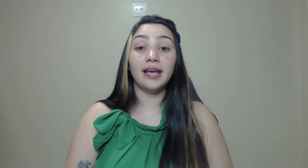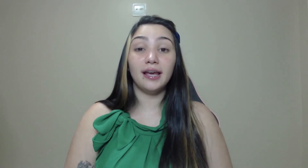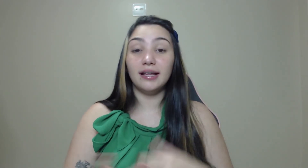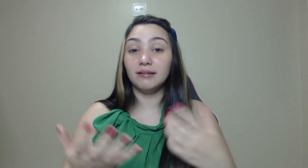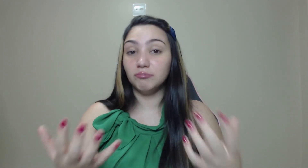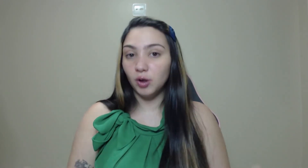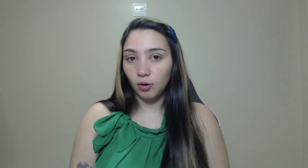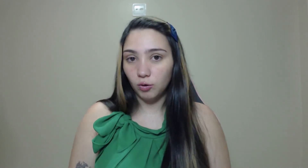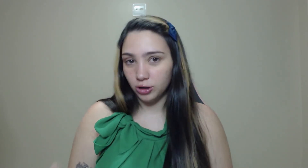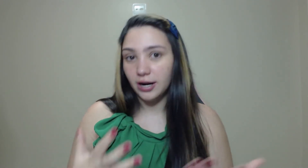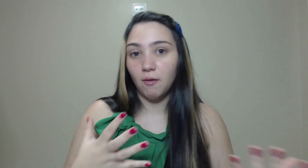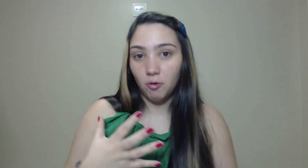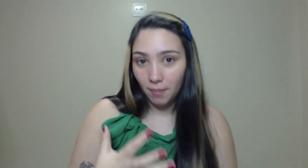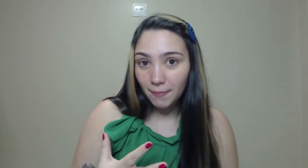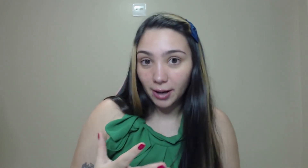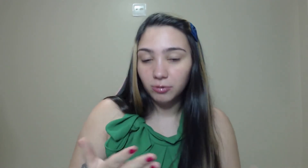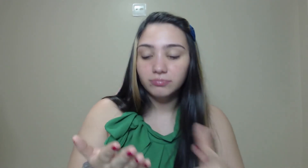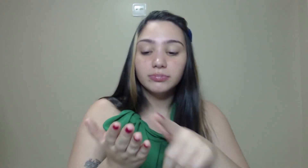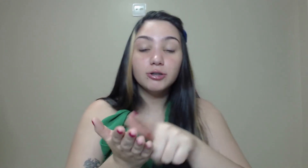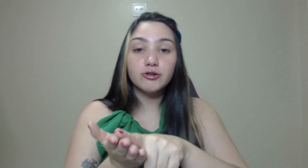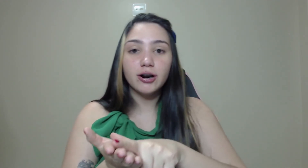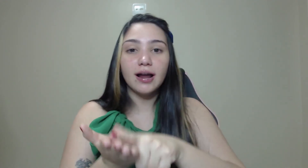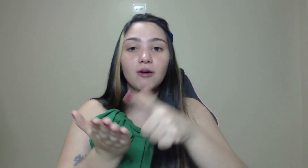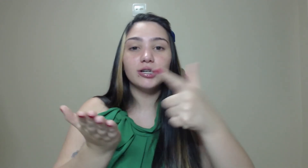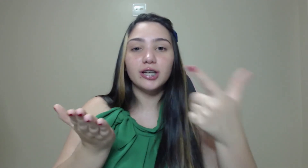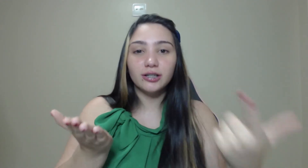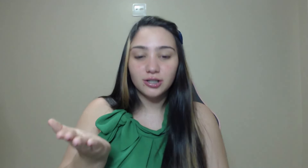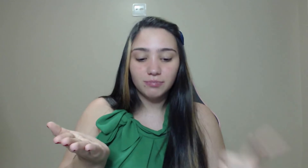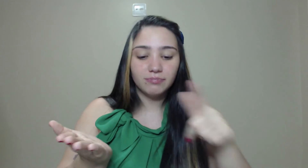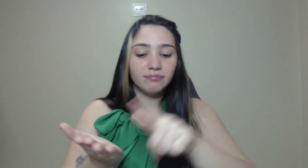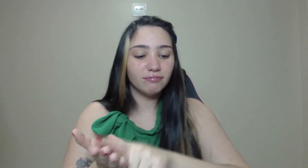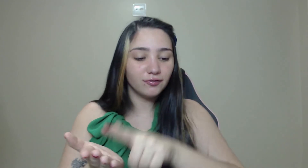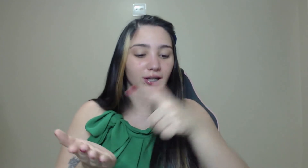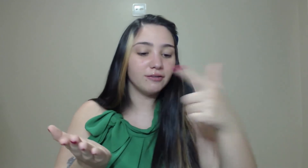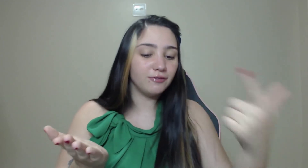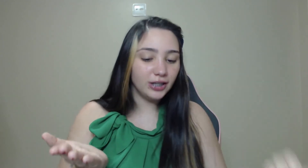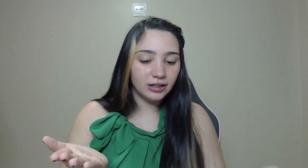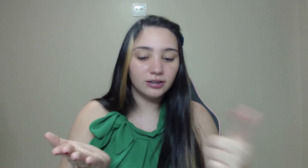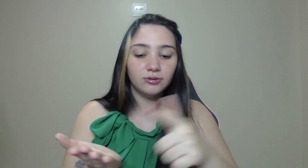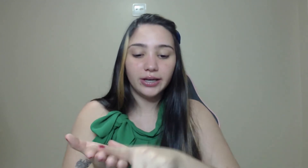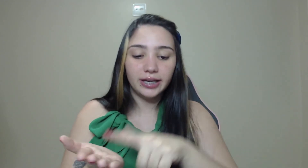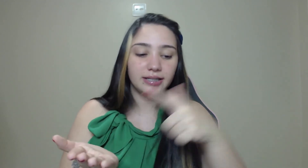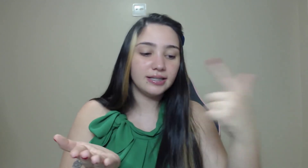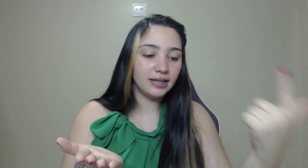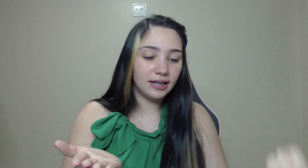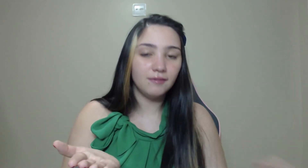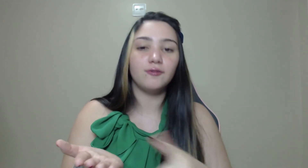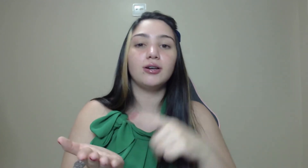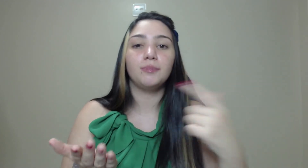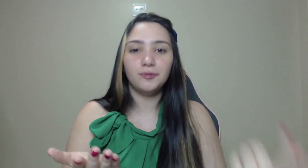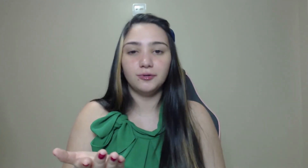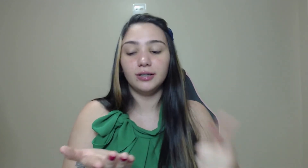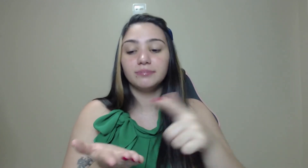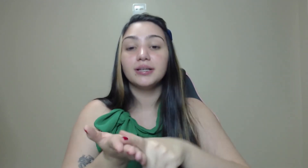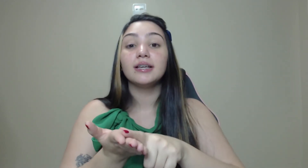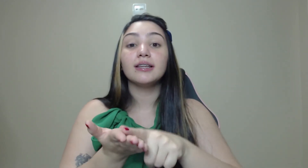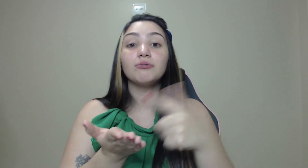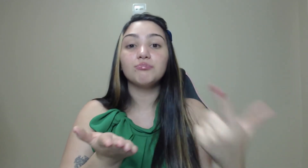porque o jornal é um papel e o jornal a gente fica virando ele assim, né? Folha por folha. Então,